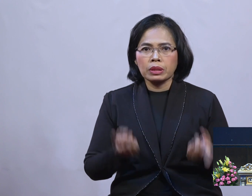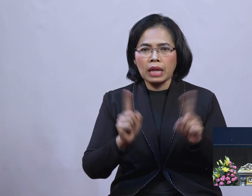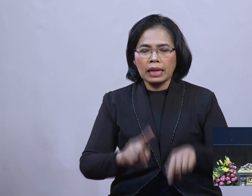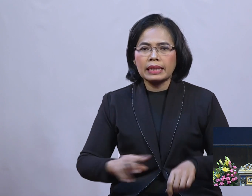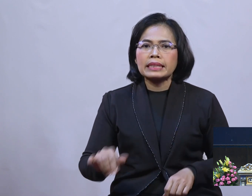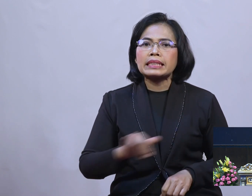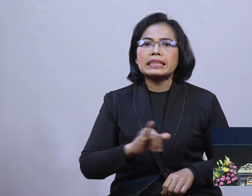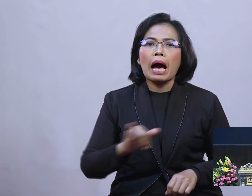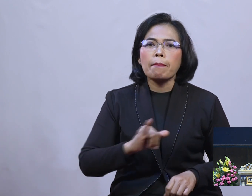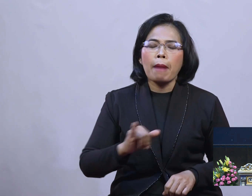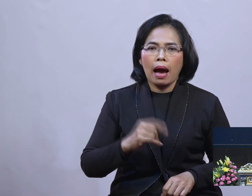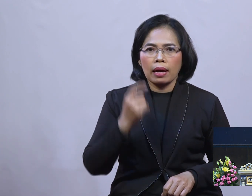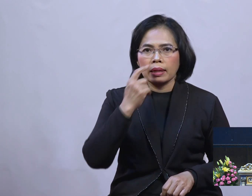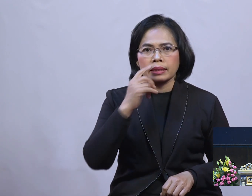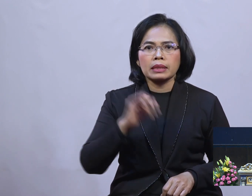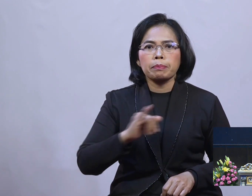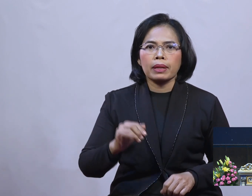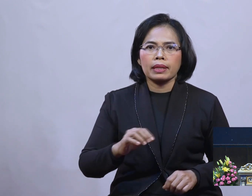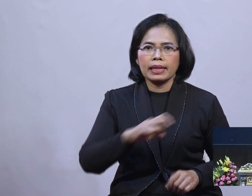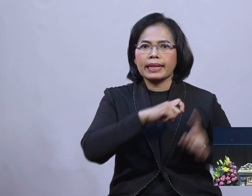sama seperti Kristus